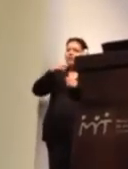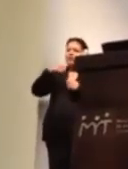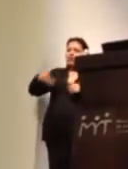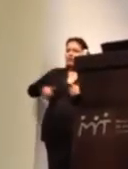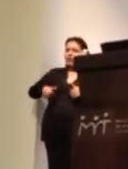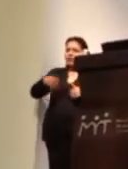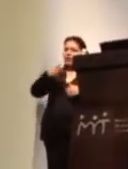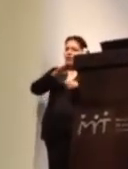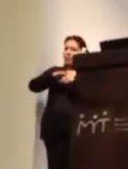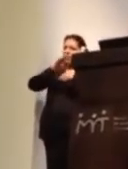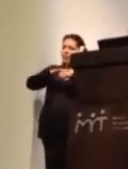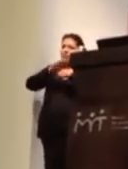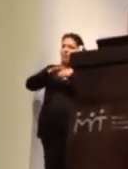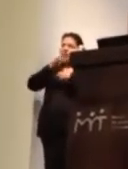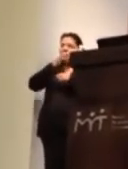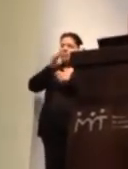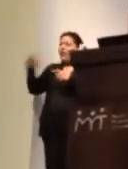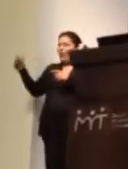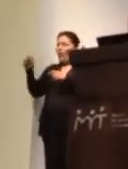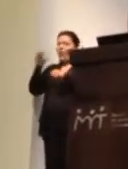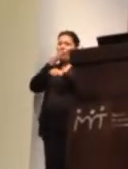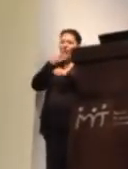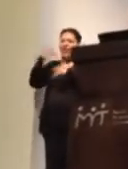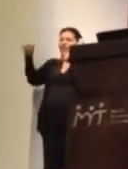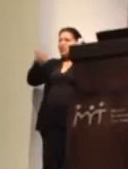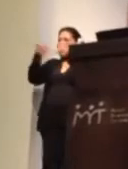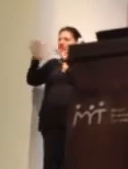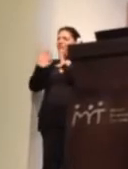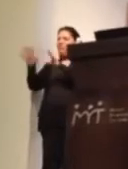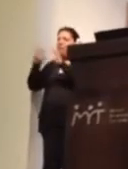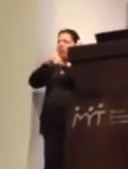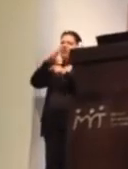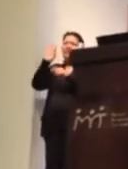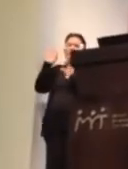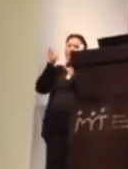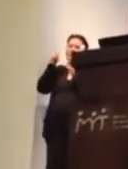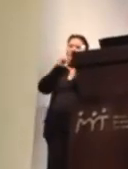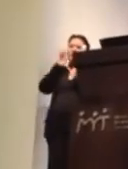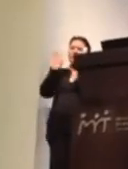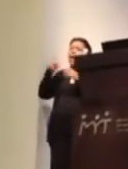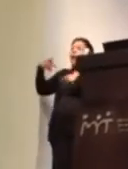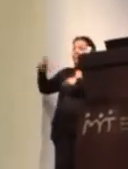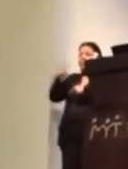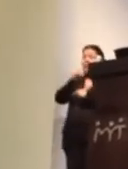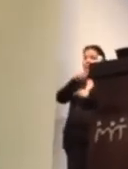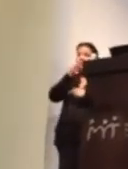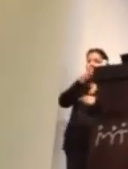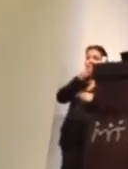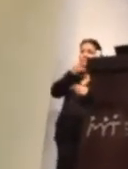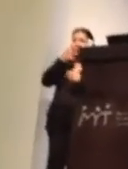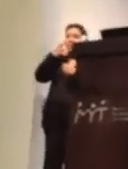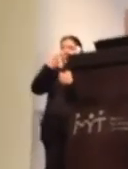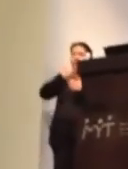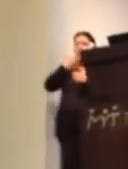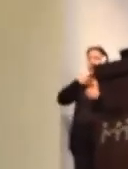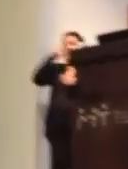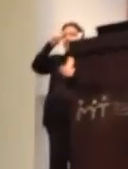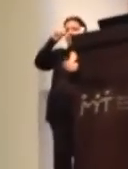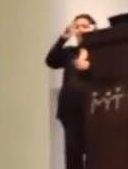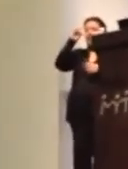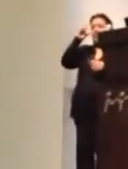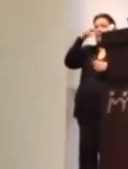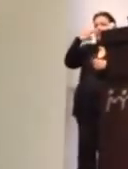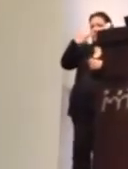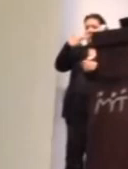accidentes. Eso ya es estadística, por lo cual nos dice que tenemos que tener mucha atención